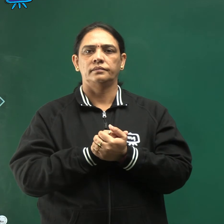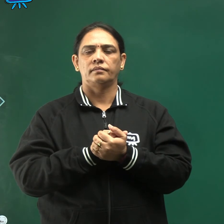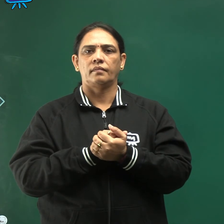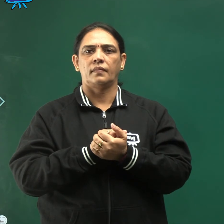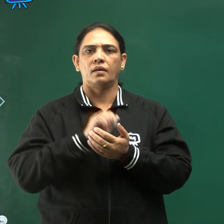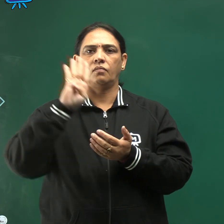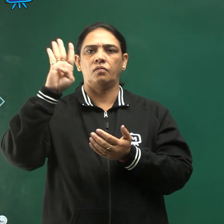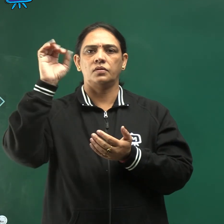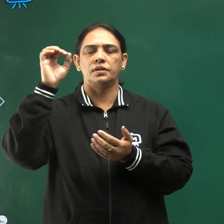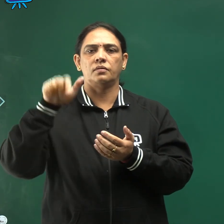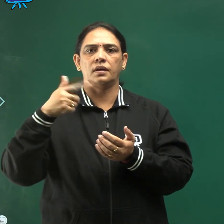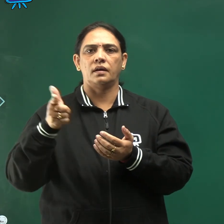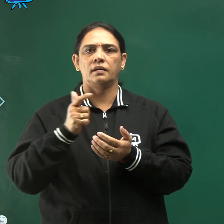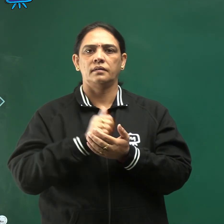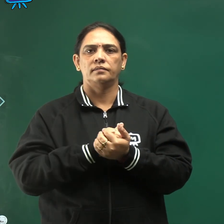40 के